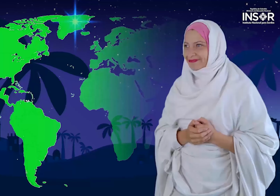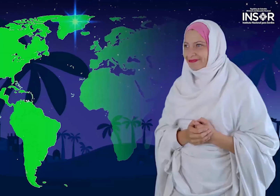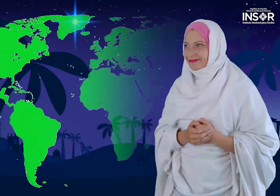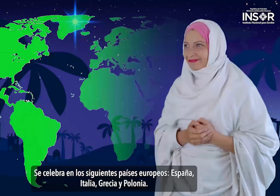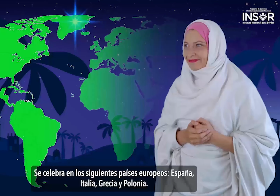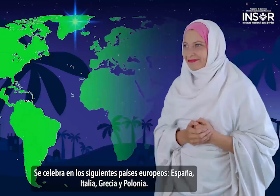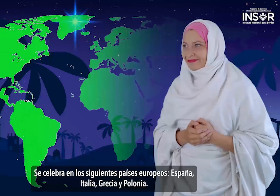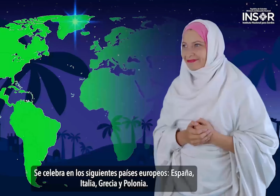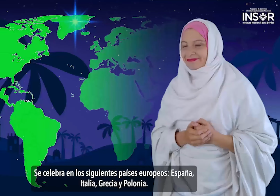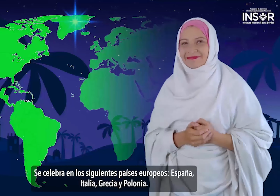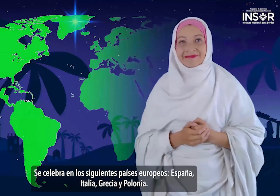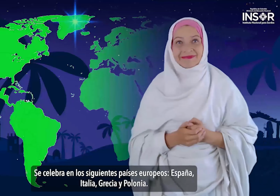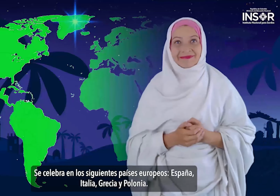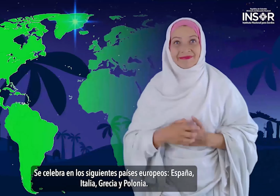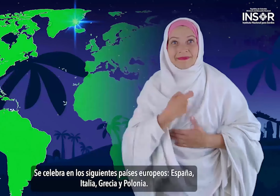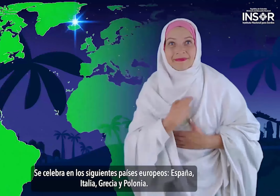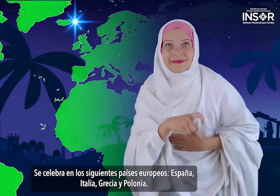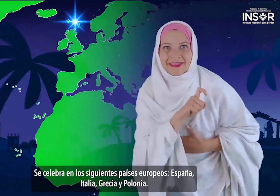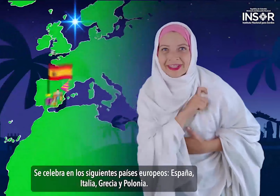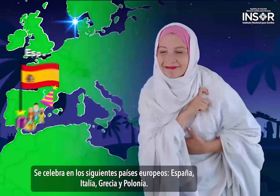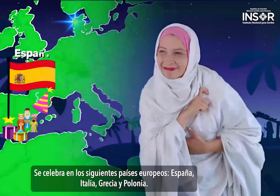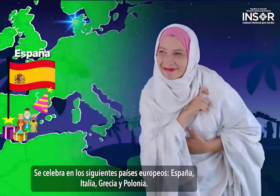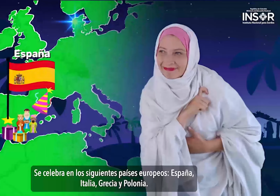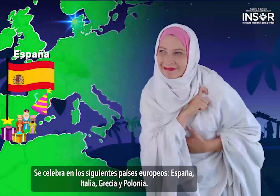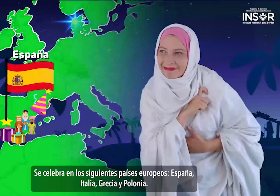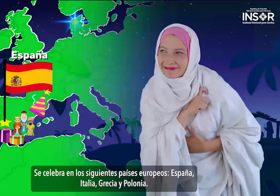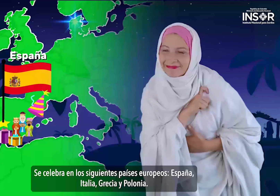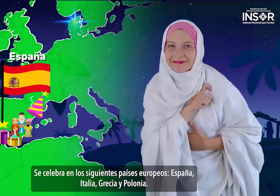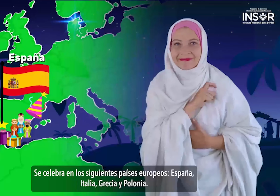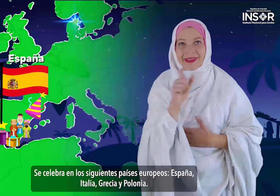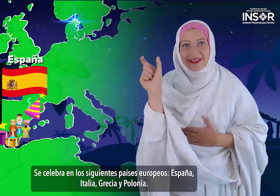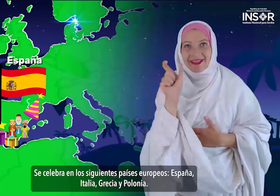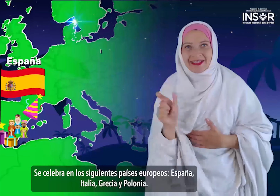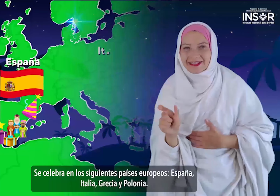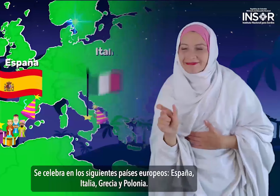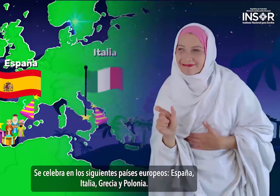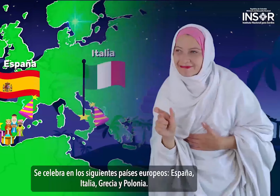Se celebra en los siguientes países europeos. España, Italia,